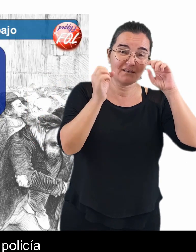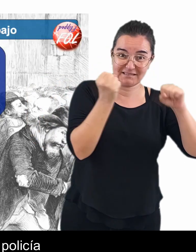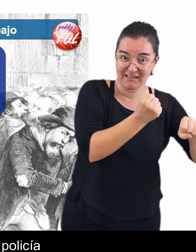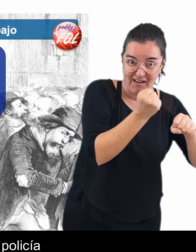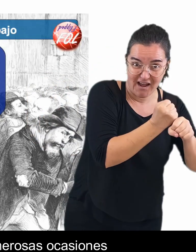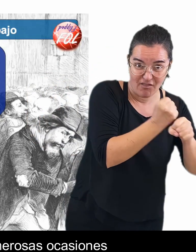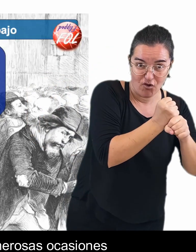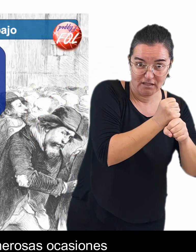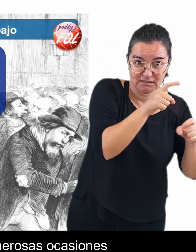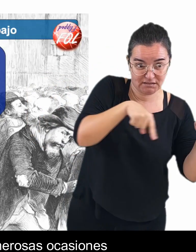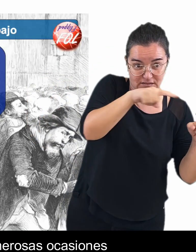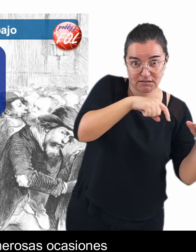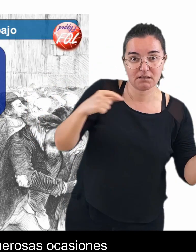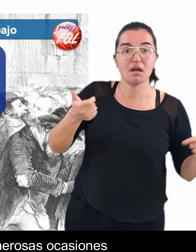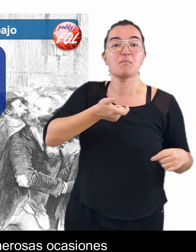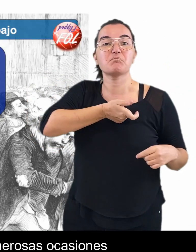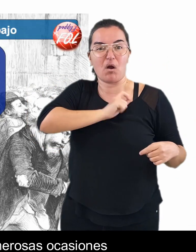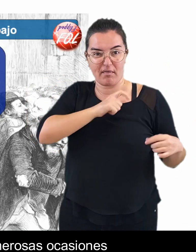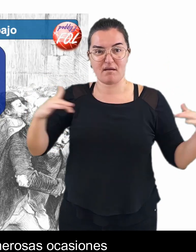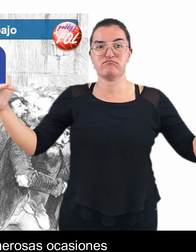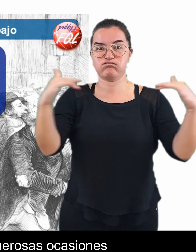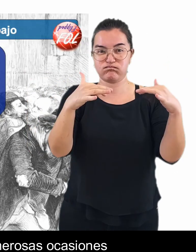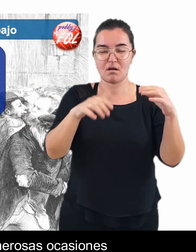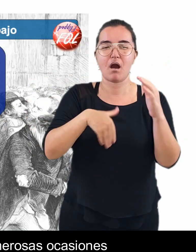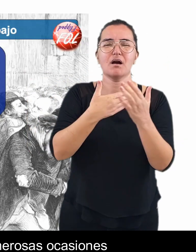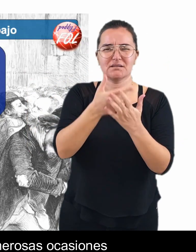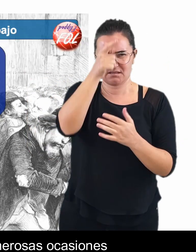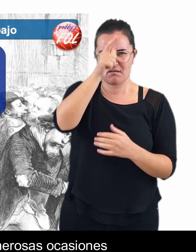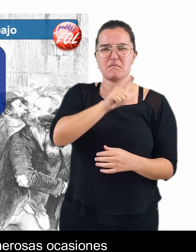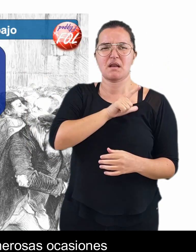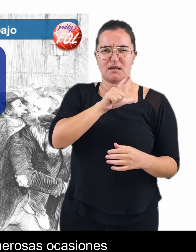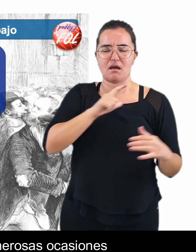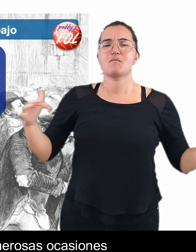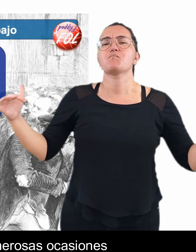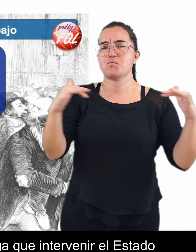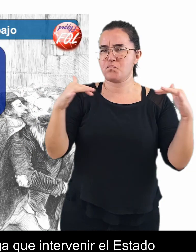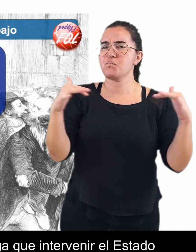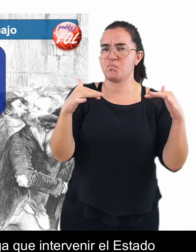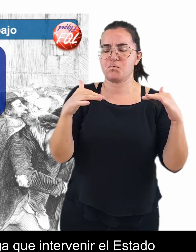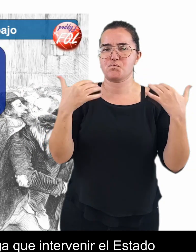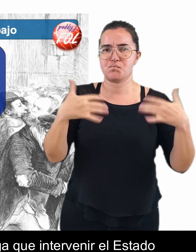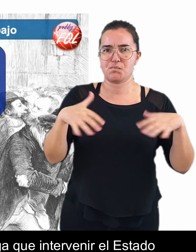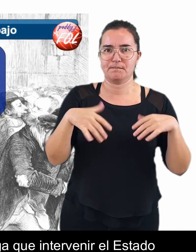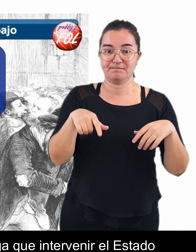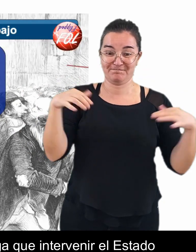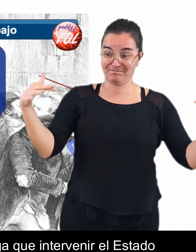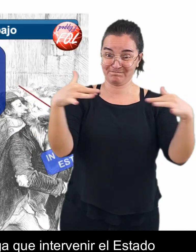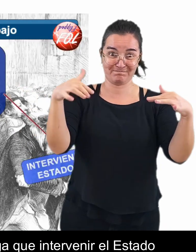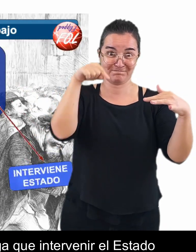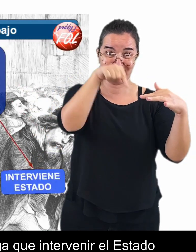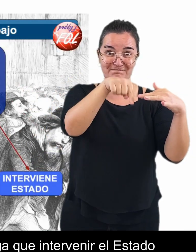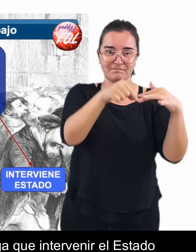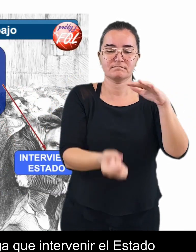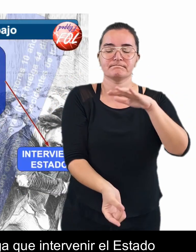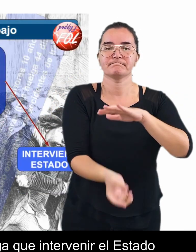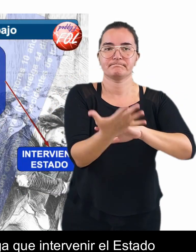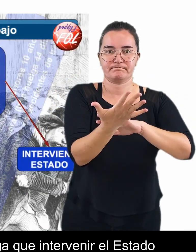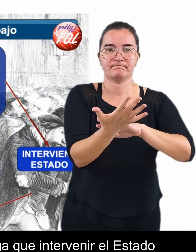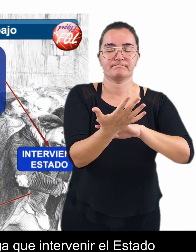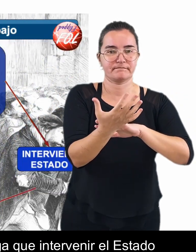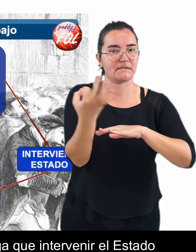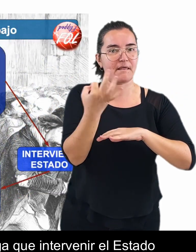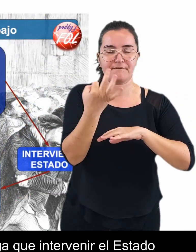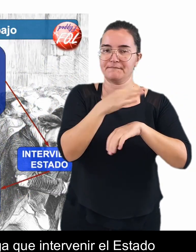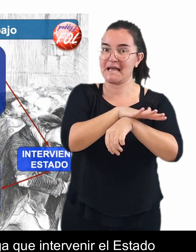la policía o incluso contra el ejército en numerosas ocasiones. Estas acciones van a dar lugar a